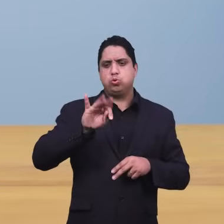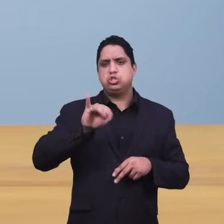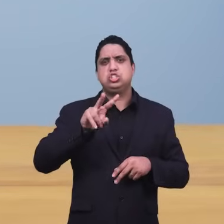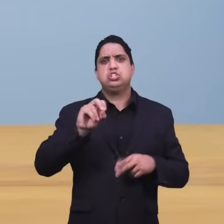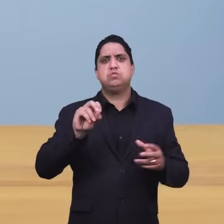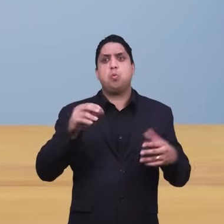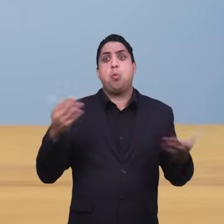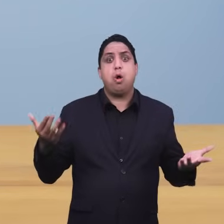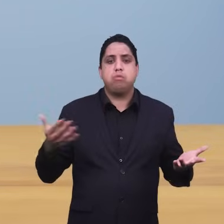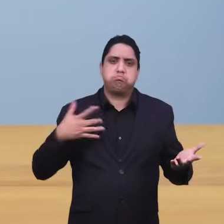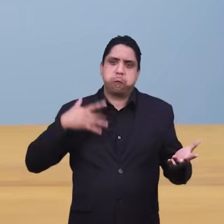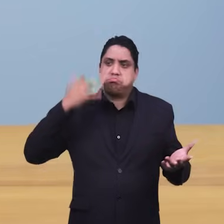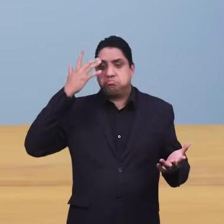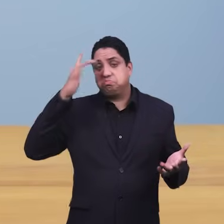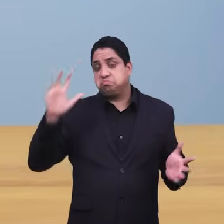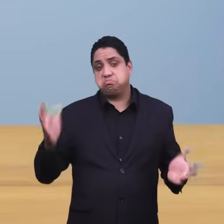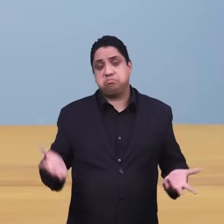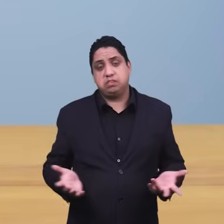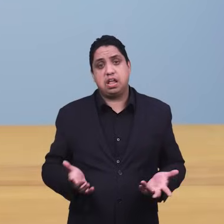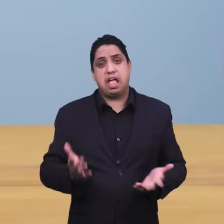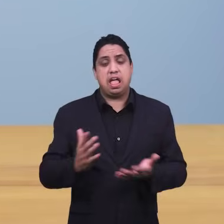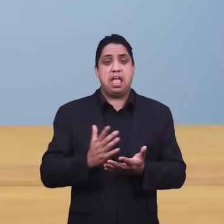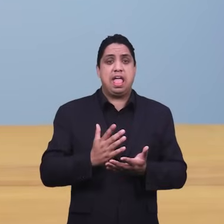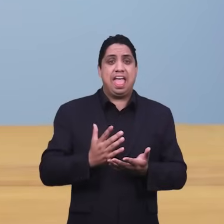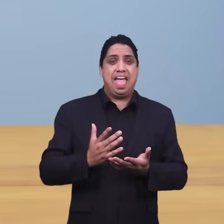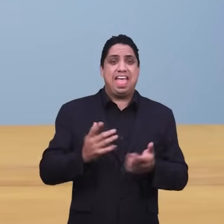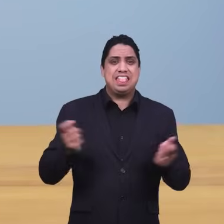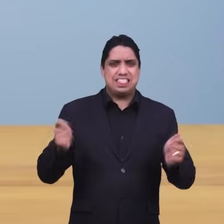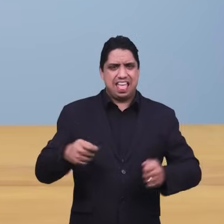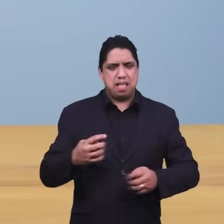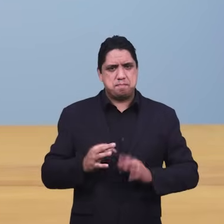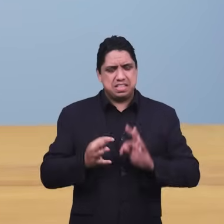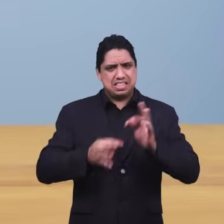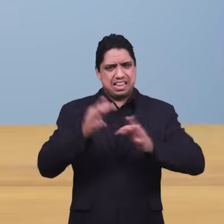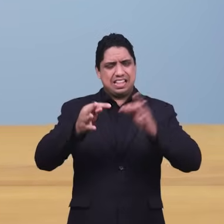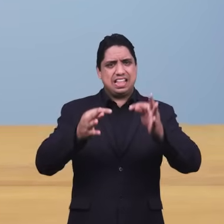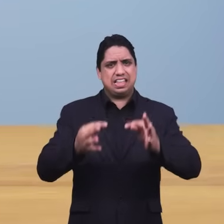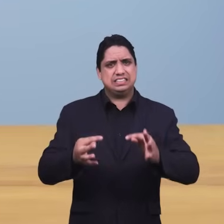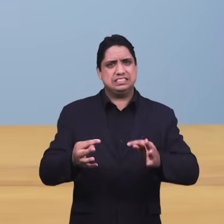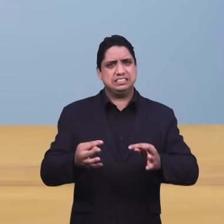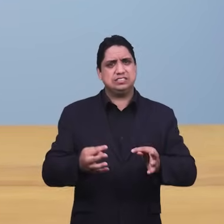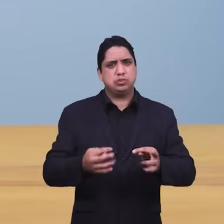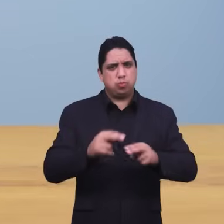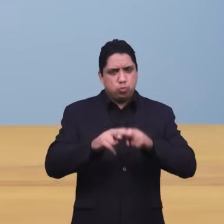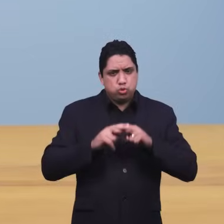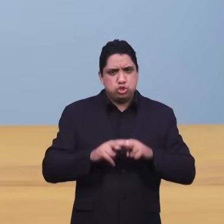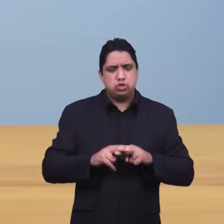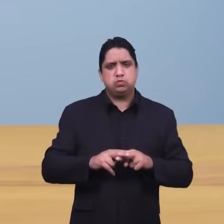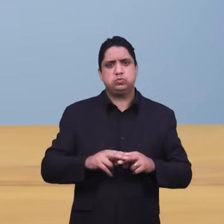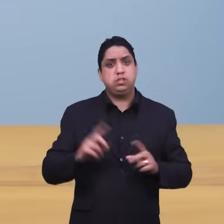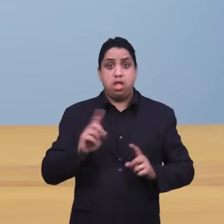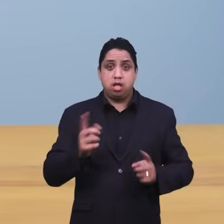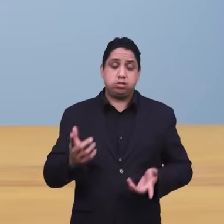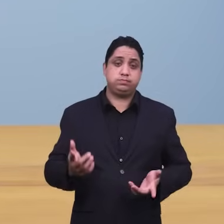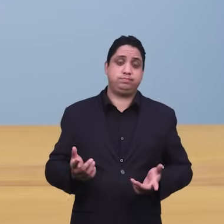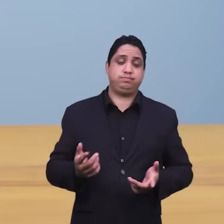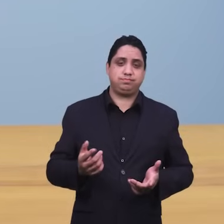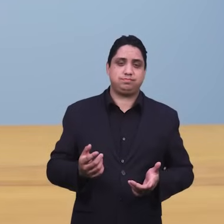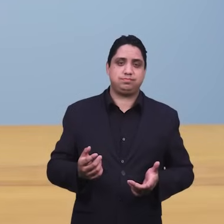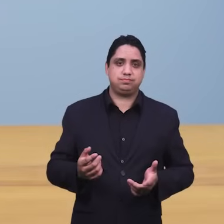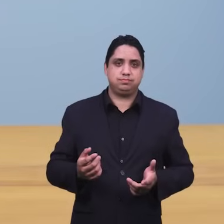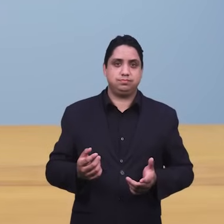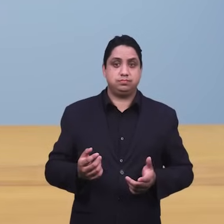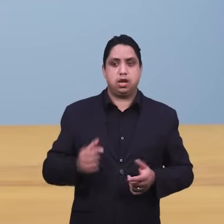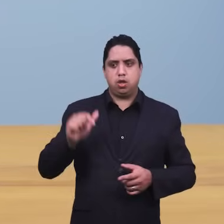impossível tratar? Claro que não, porque nós podemos tratar os sintomas, nós podemos tratar aquilo que aquela criança ou aquela pessoa nos traz